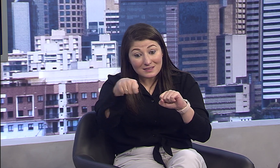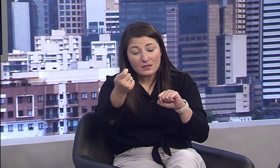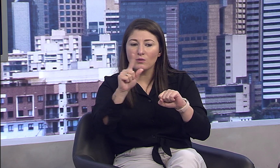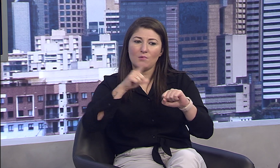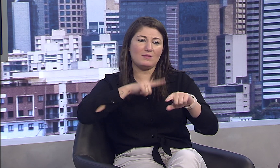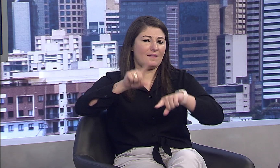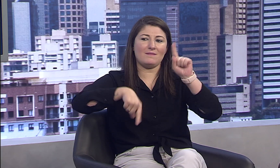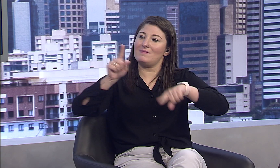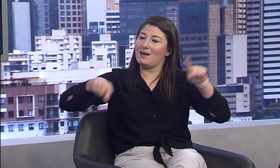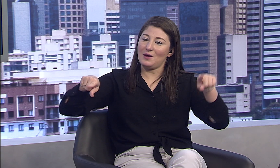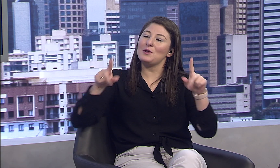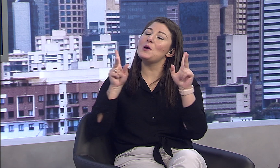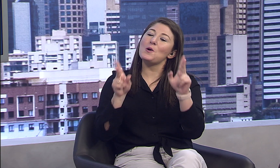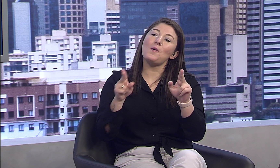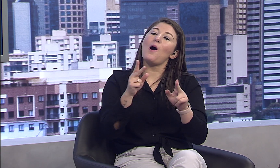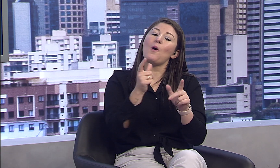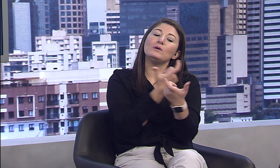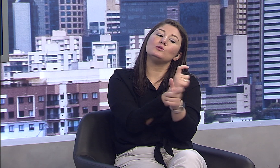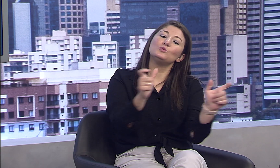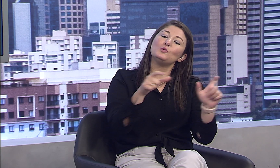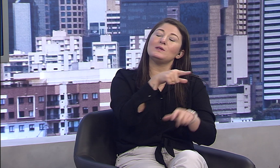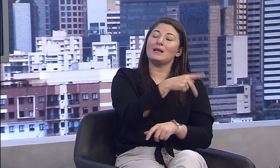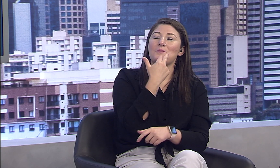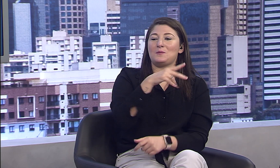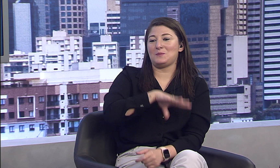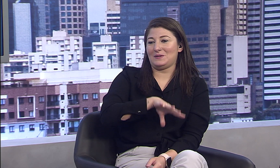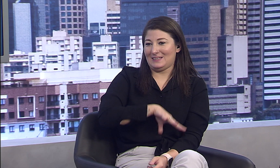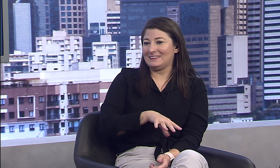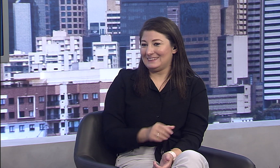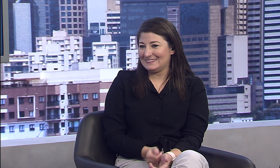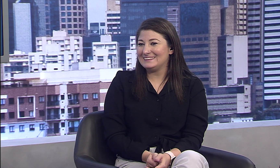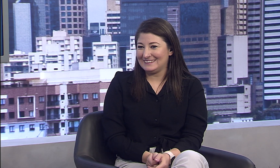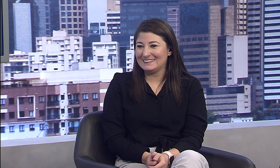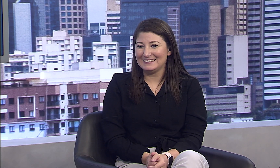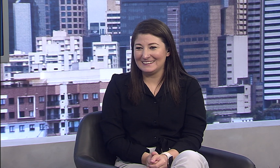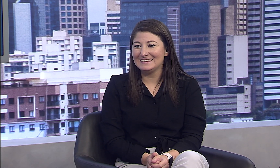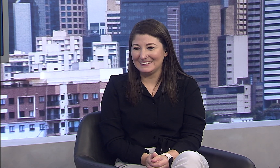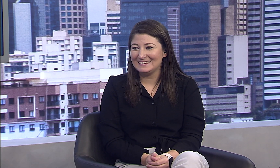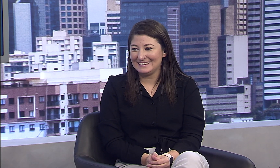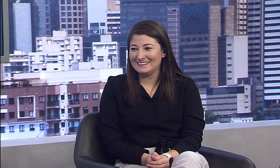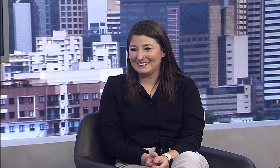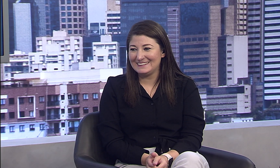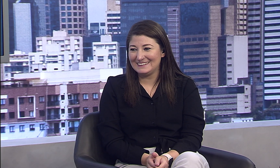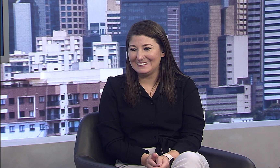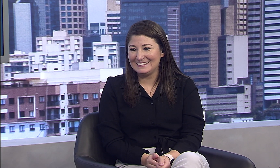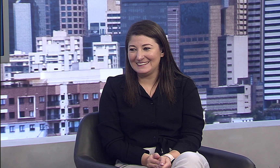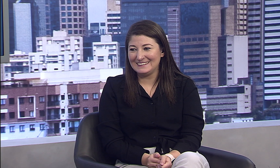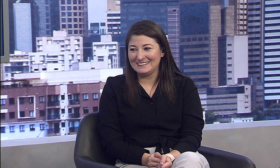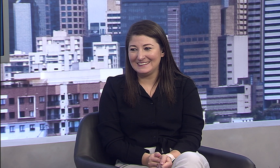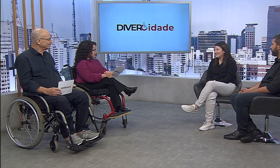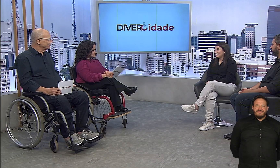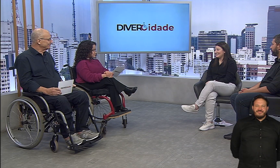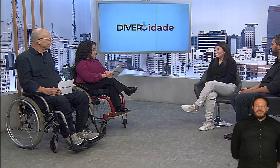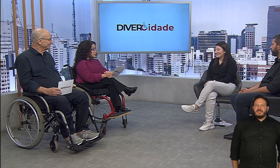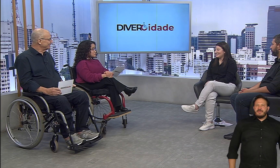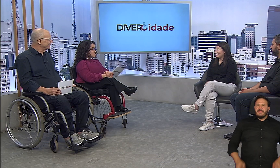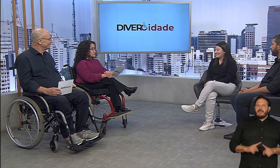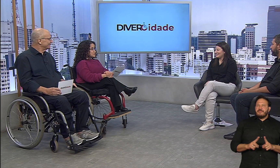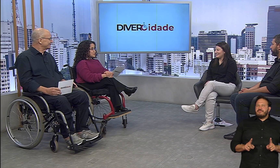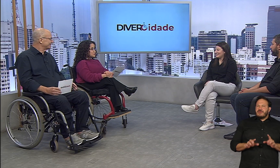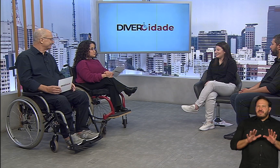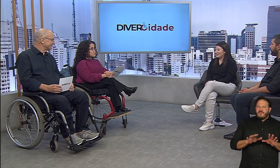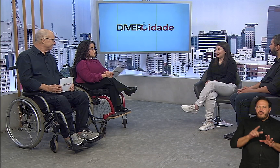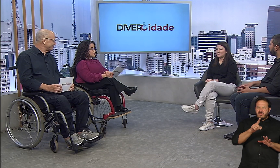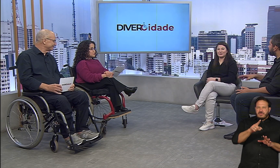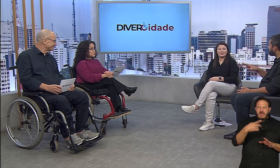também na língua de sinais. E não só esses exemplos que eu estou citando. Como uma língua rica, temos muitas variações também. Mas